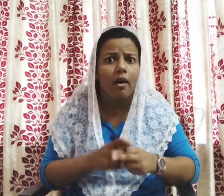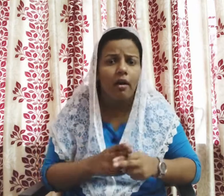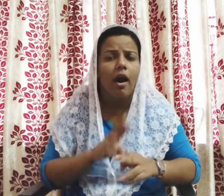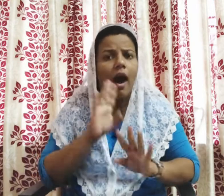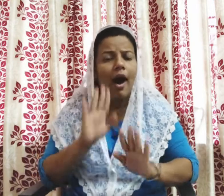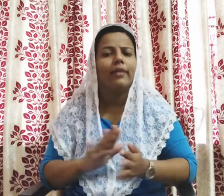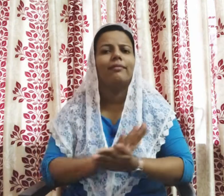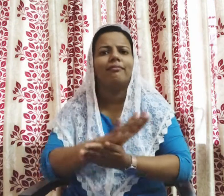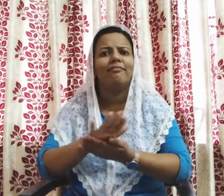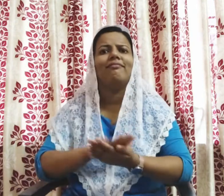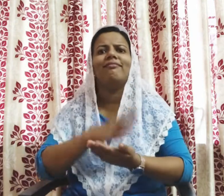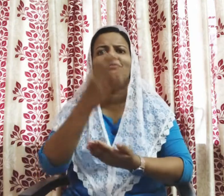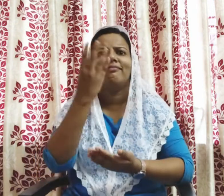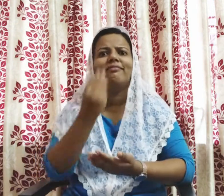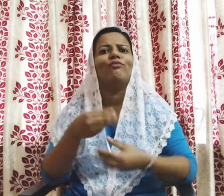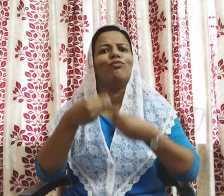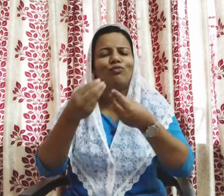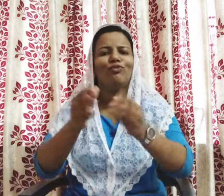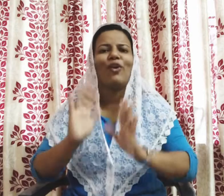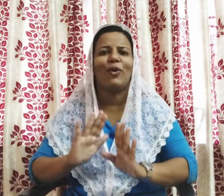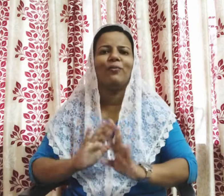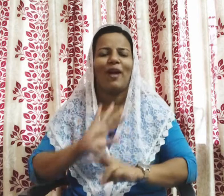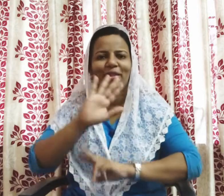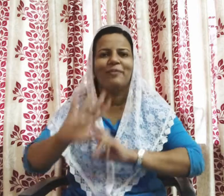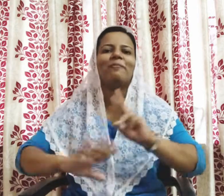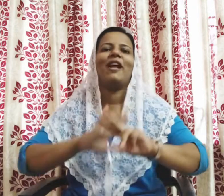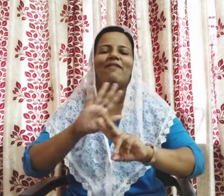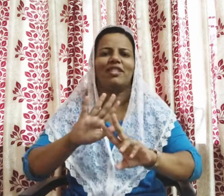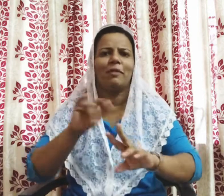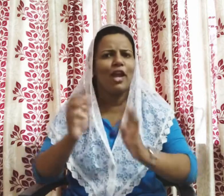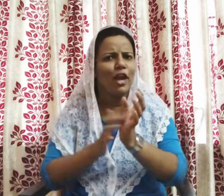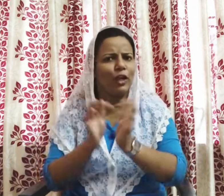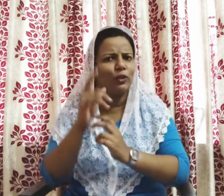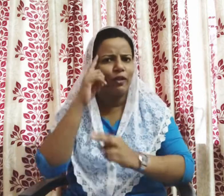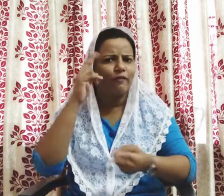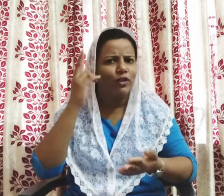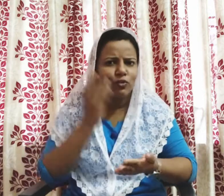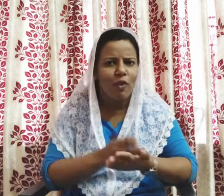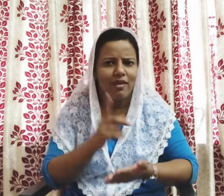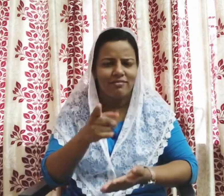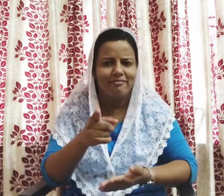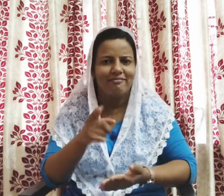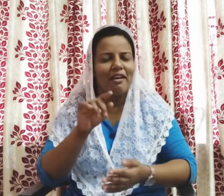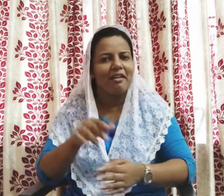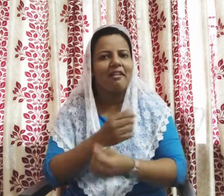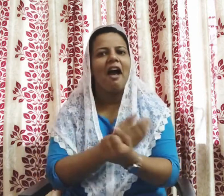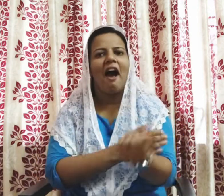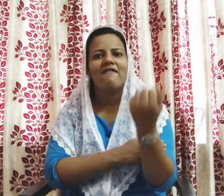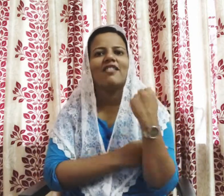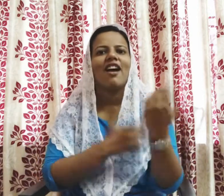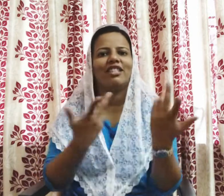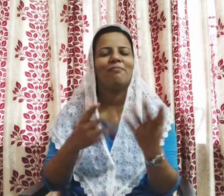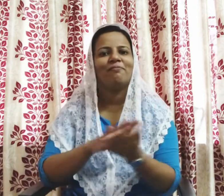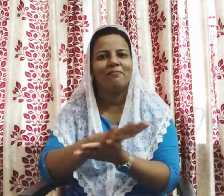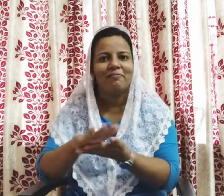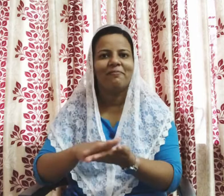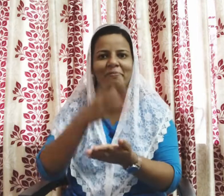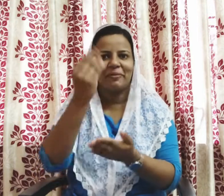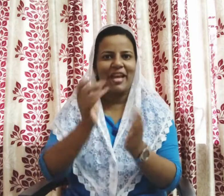അവകാശമാണ് പരിശുദ്ധാത്മാവ്. നിങ്ങൾ കർത്താവായ യേശു ക്രിസ്തുവിൽ വിശ്വസിക്കുന്നുവോ എങ്കിൽ നിങ്ങൾക്കും അവകാശമാണ്. യേശു ക്രിസ്തുവിനെ സ്വീകരിച്ചു